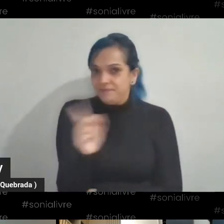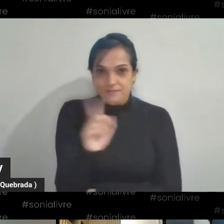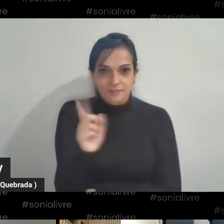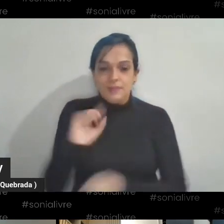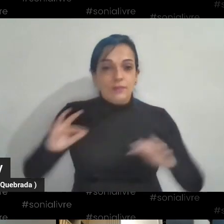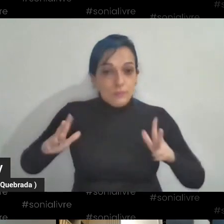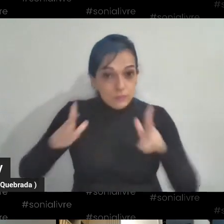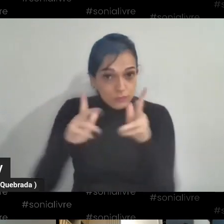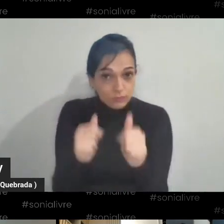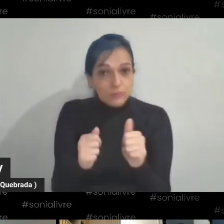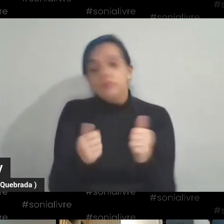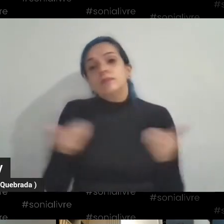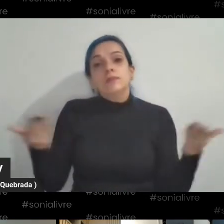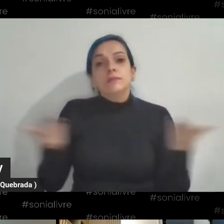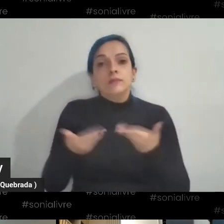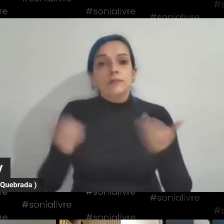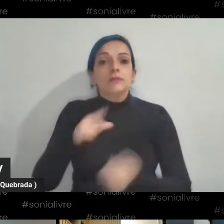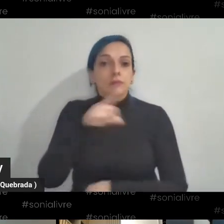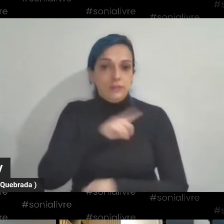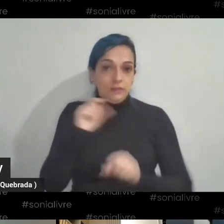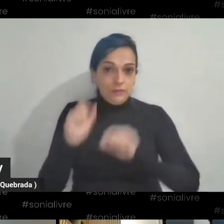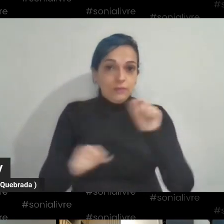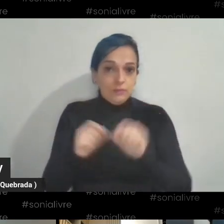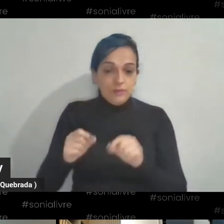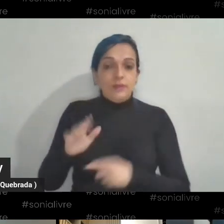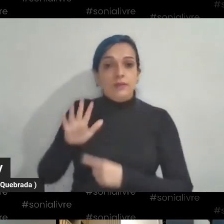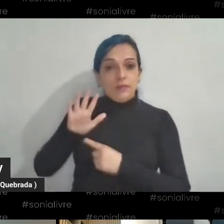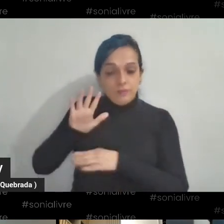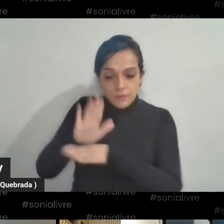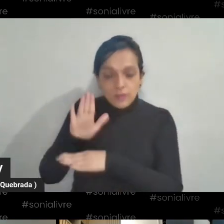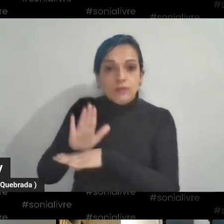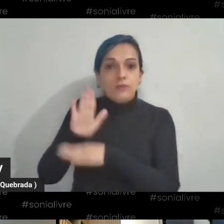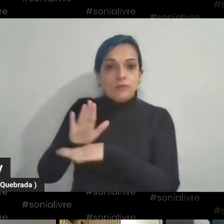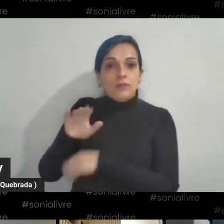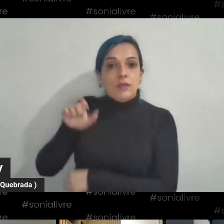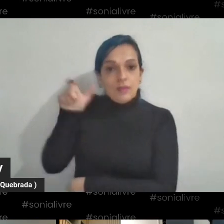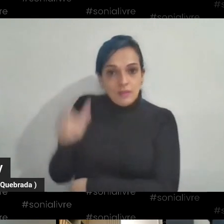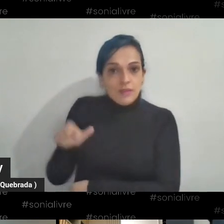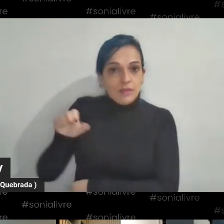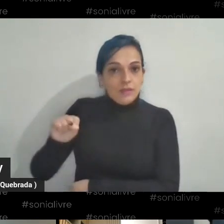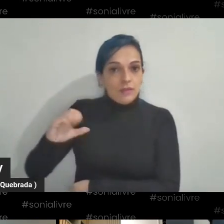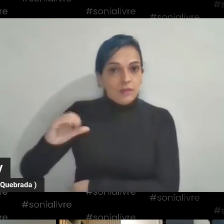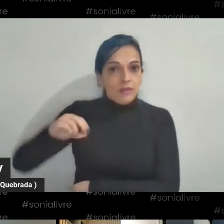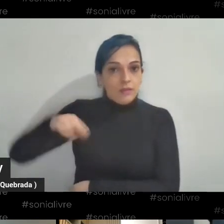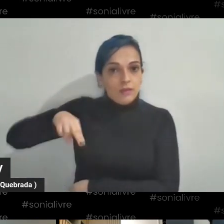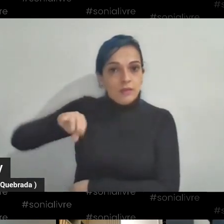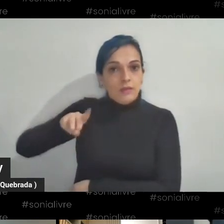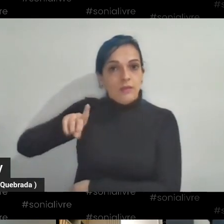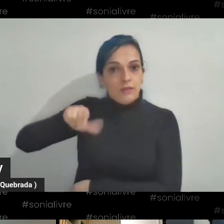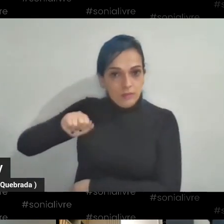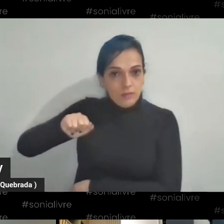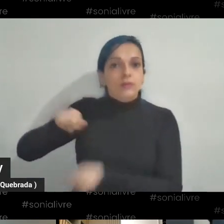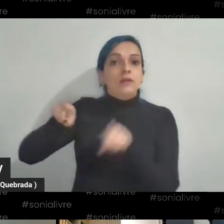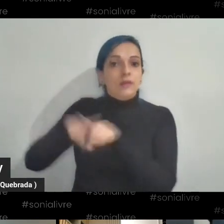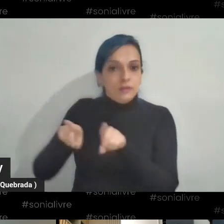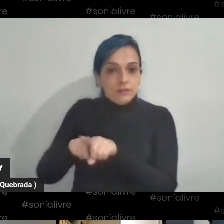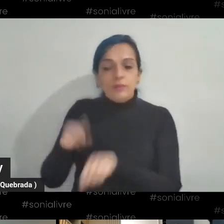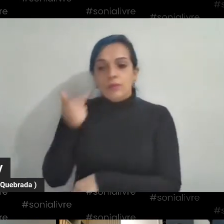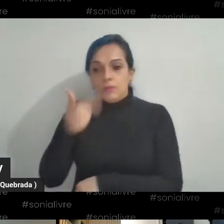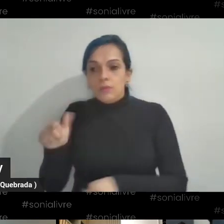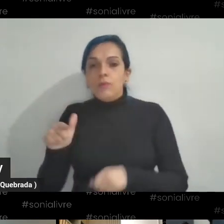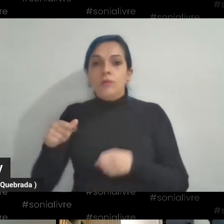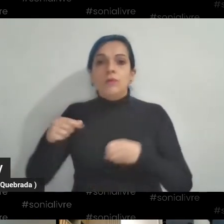vem sendo por parte da defesa de Sônia, do Ministério Público, da Procuradoria da República, Ministério Público do